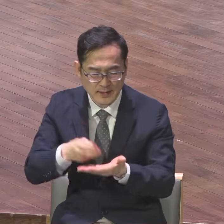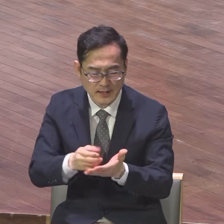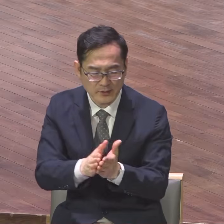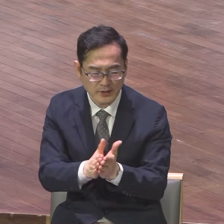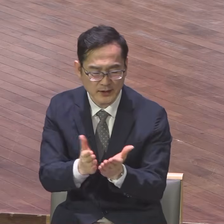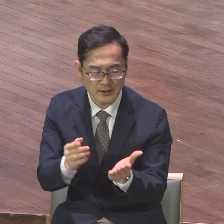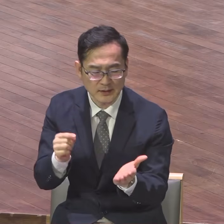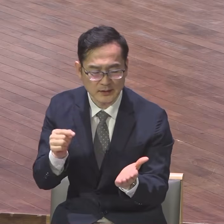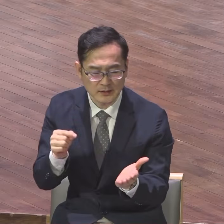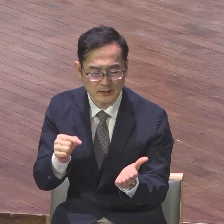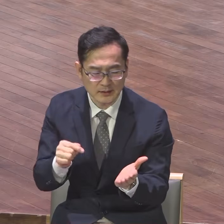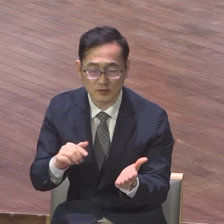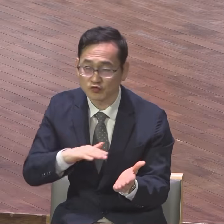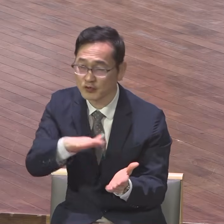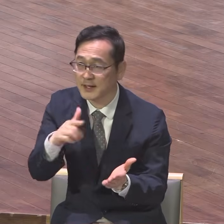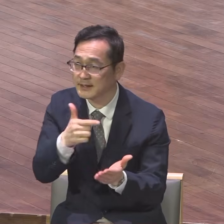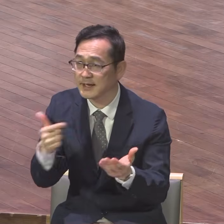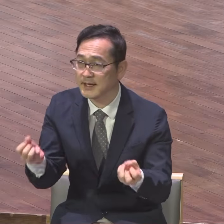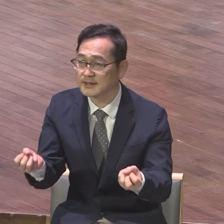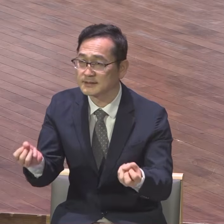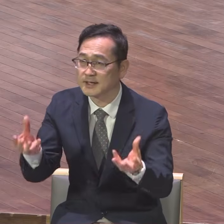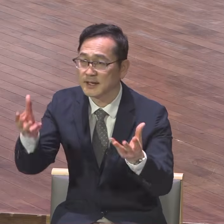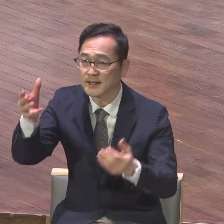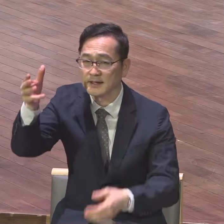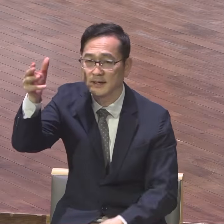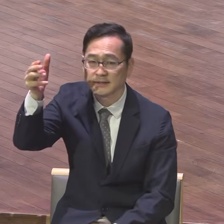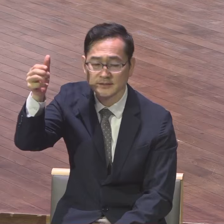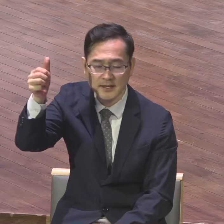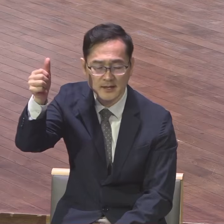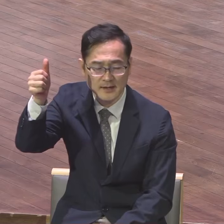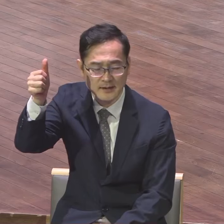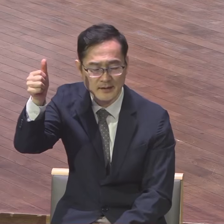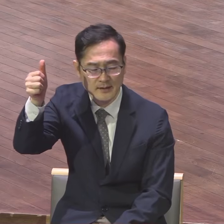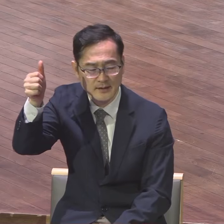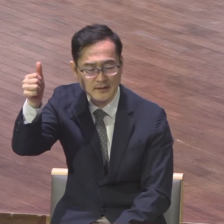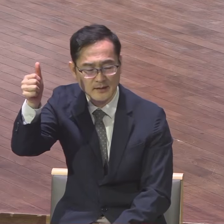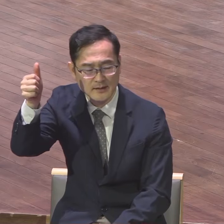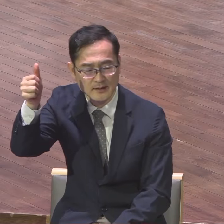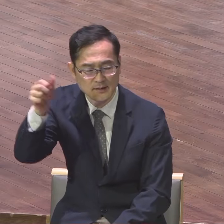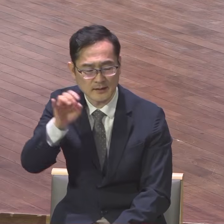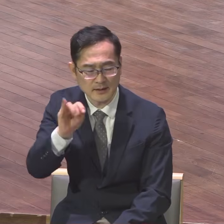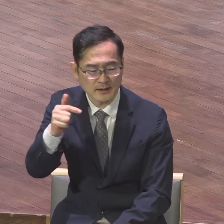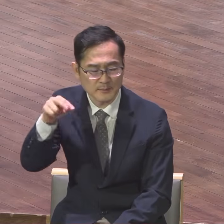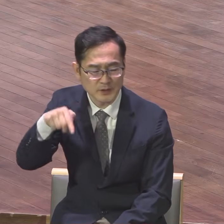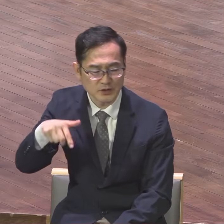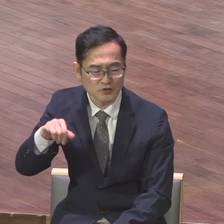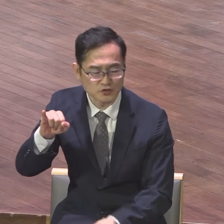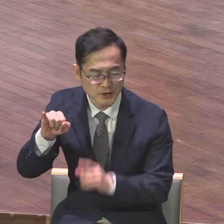레위기 그는 우리 대제사장